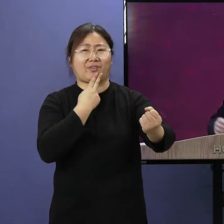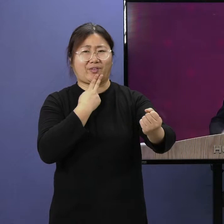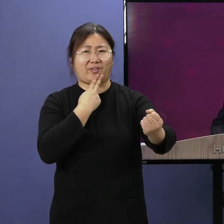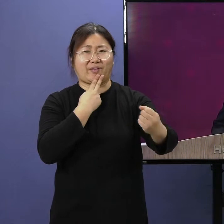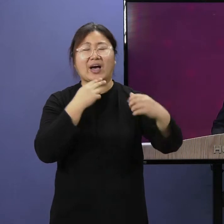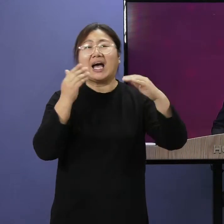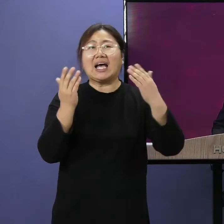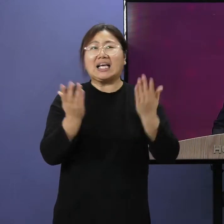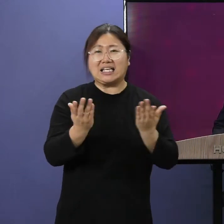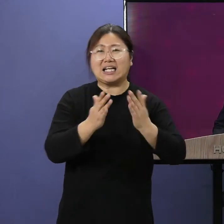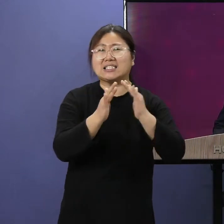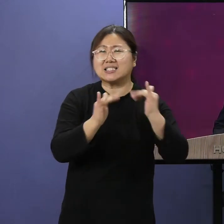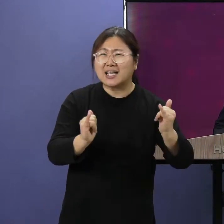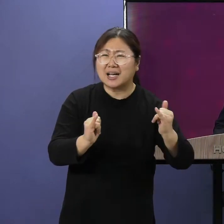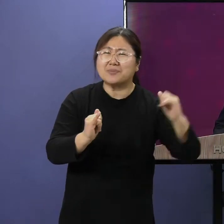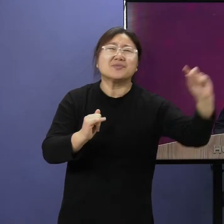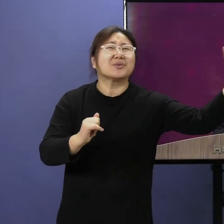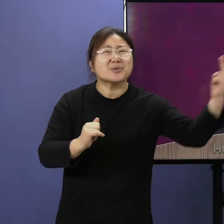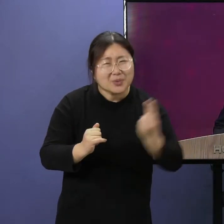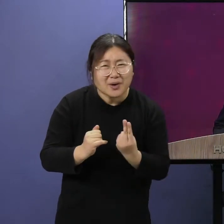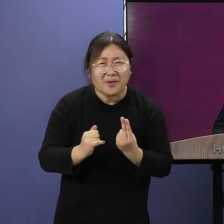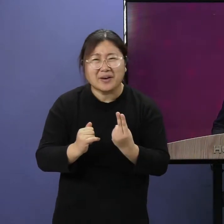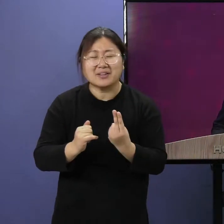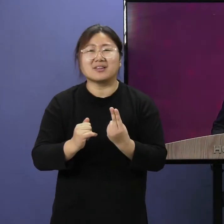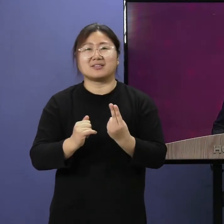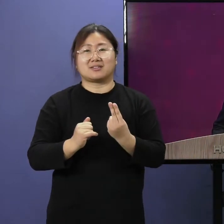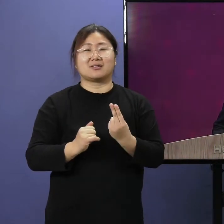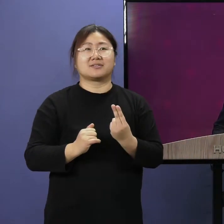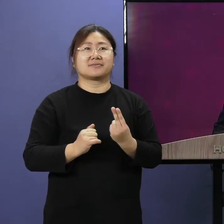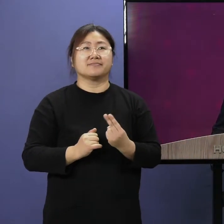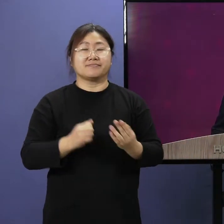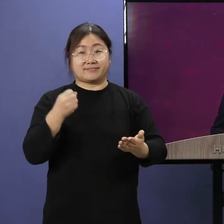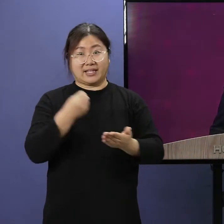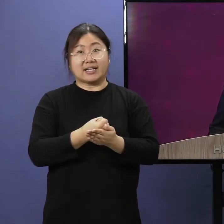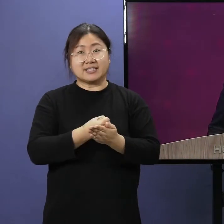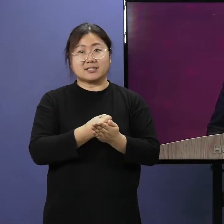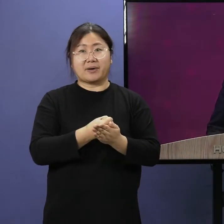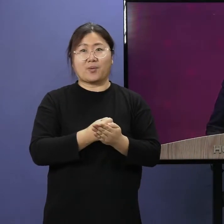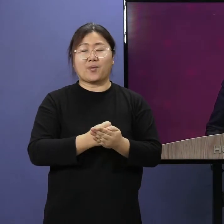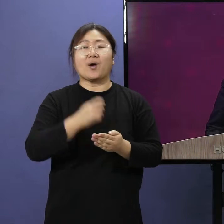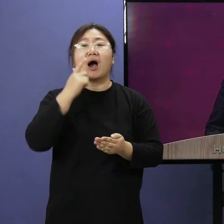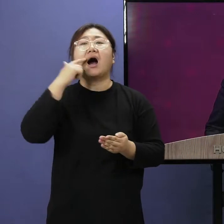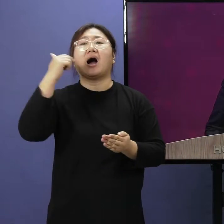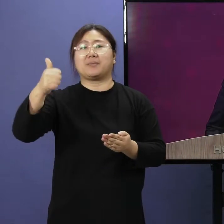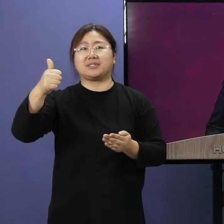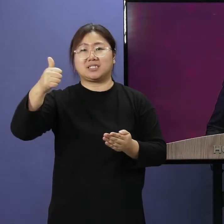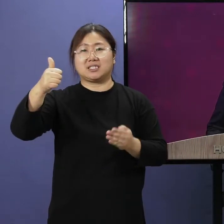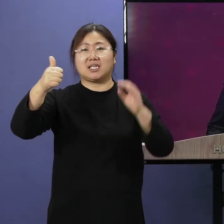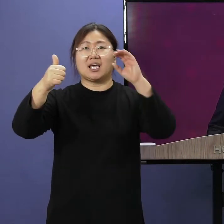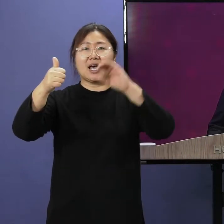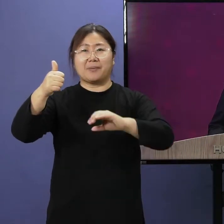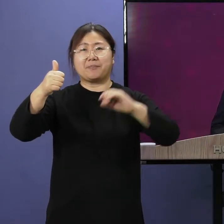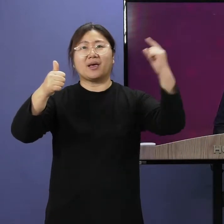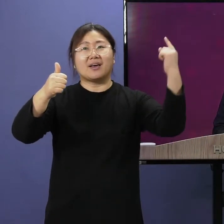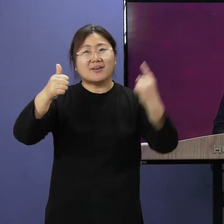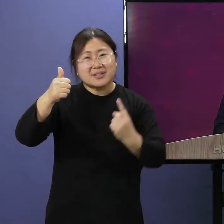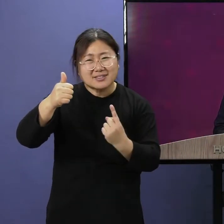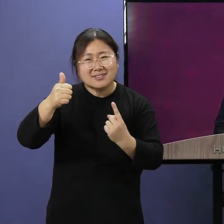라고 결심한 것입니다. 그리고 그 결심대로 아버지 앞에 섰을 때 그가 이렇게 이야기를